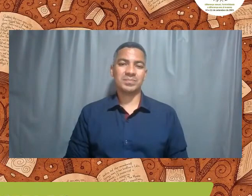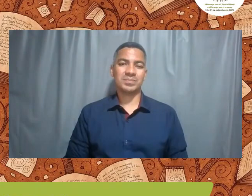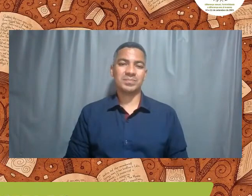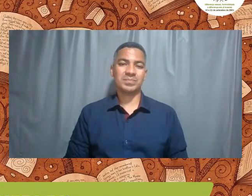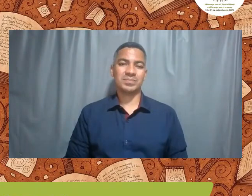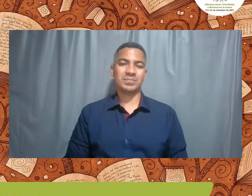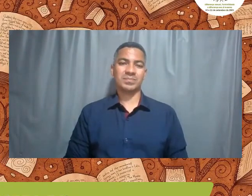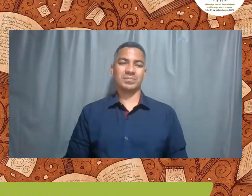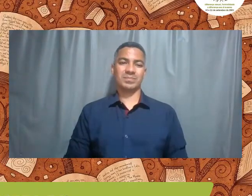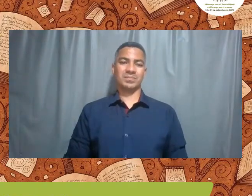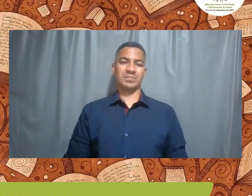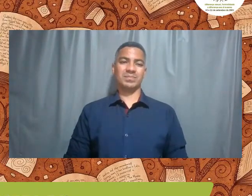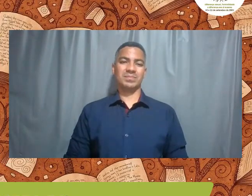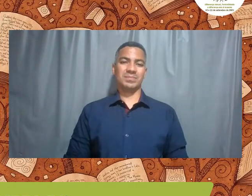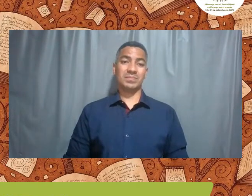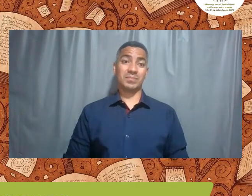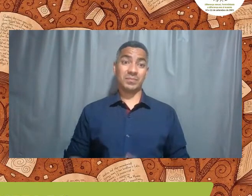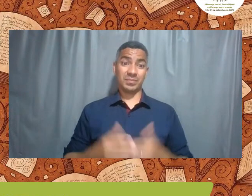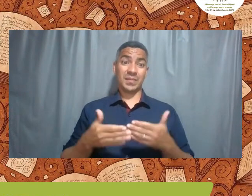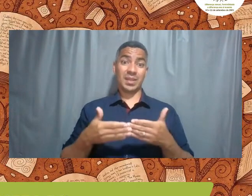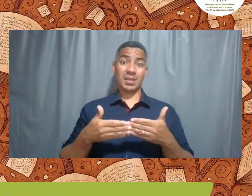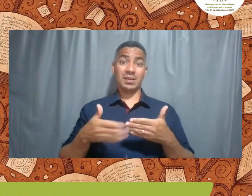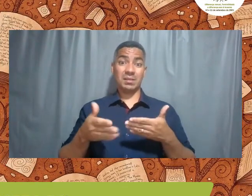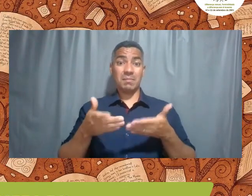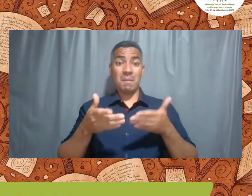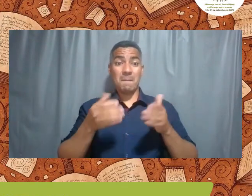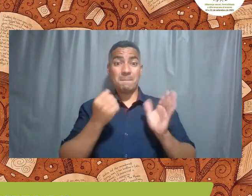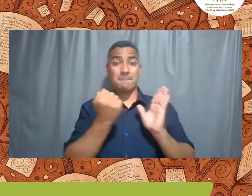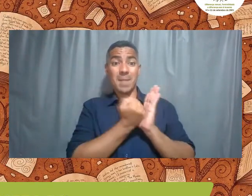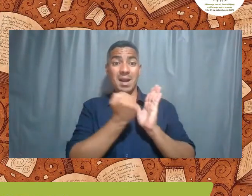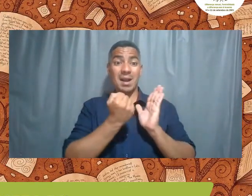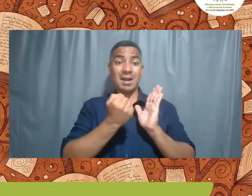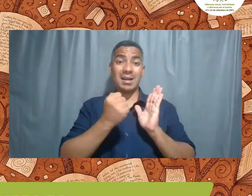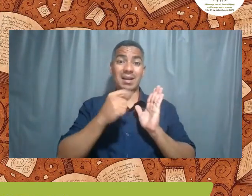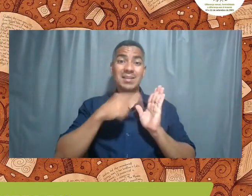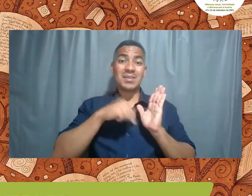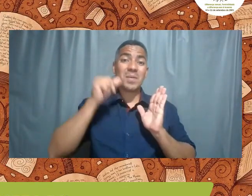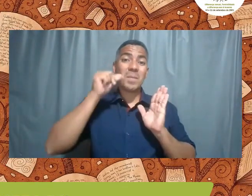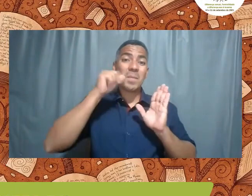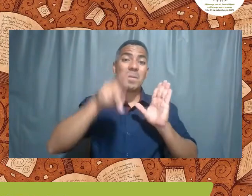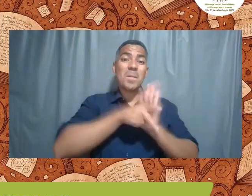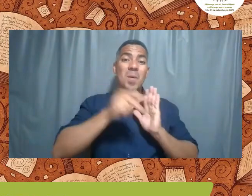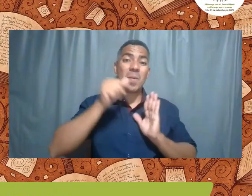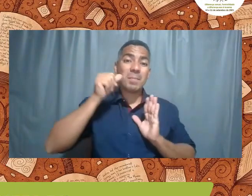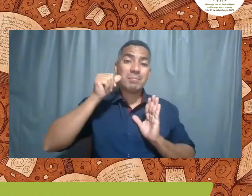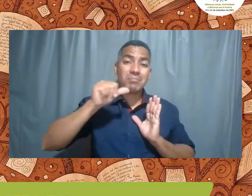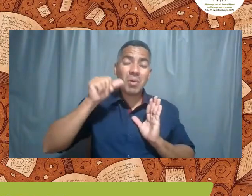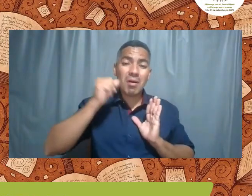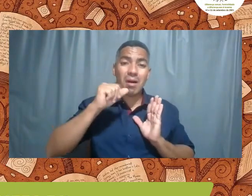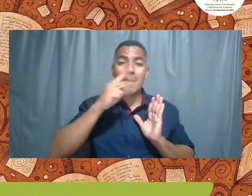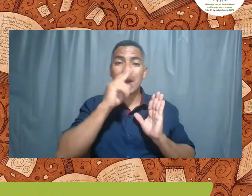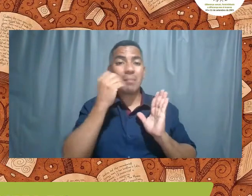feminista, né, feminina, né, digamos assim, né, vai ser